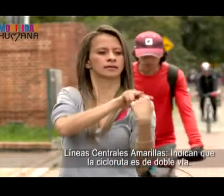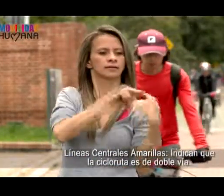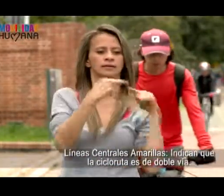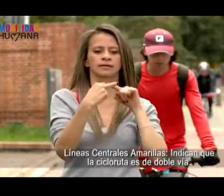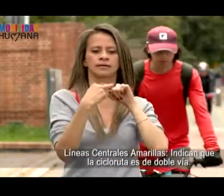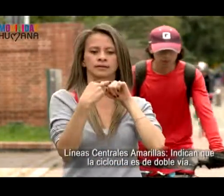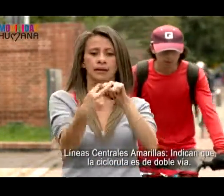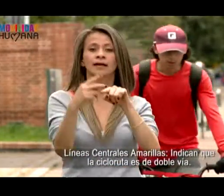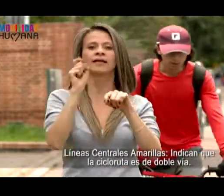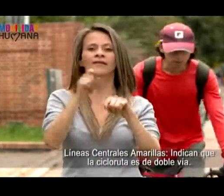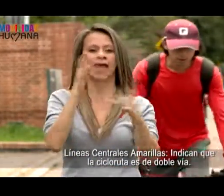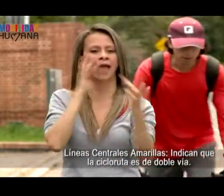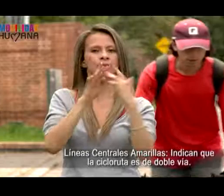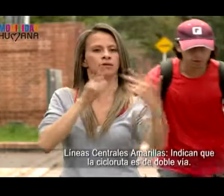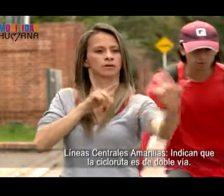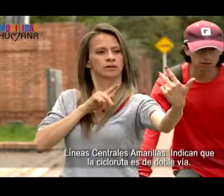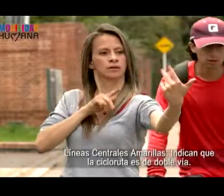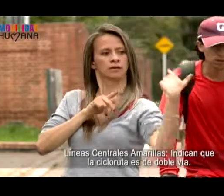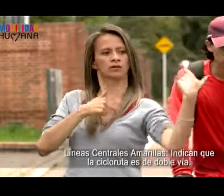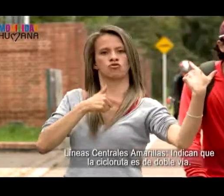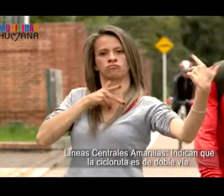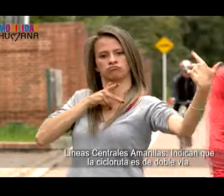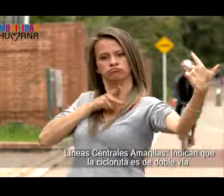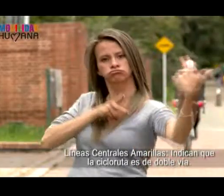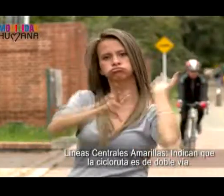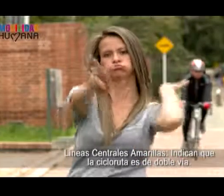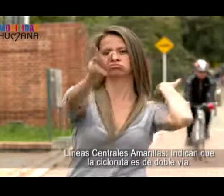Indican que la ciclorruta es de doble vía.